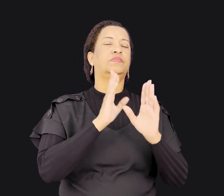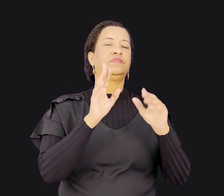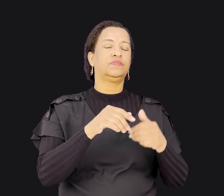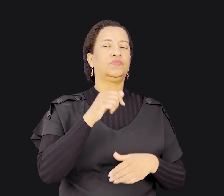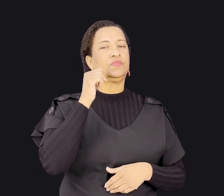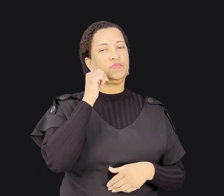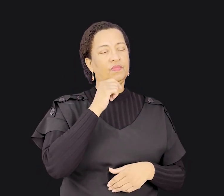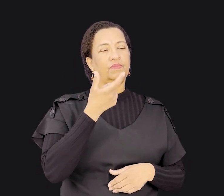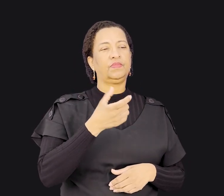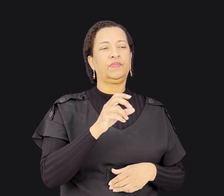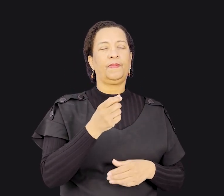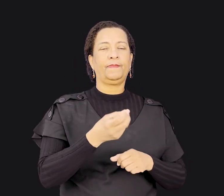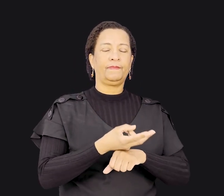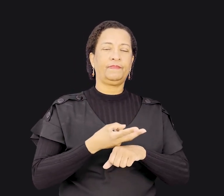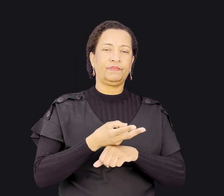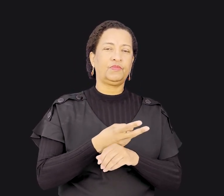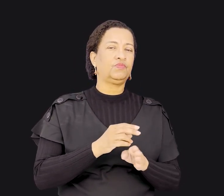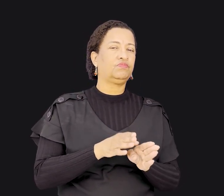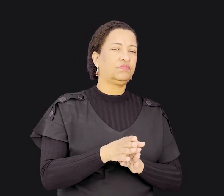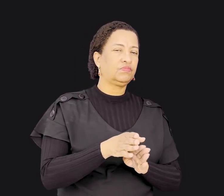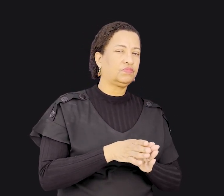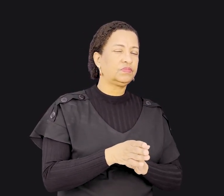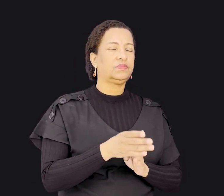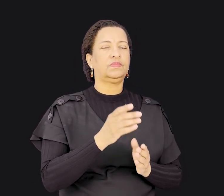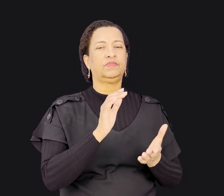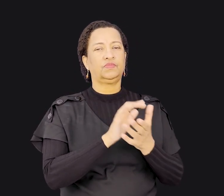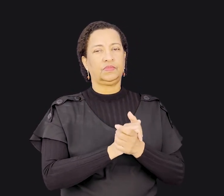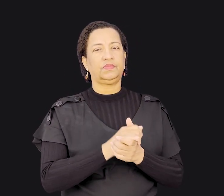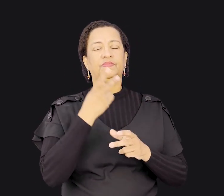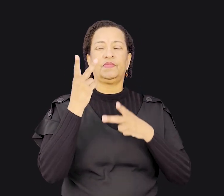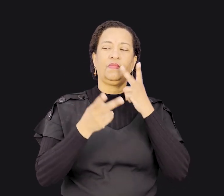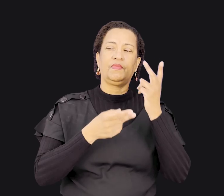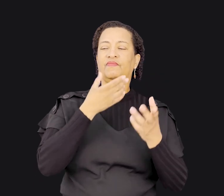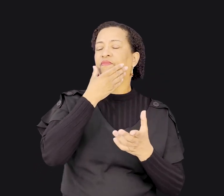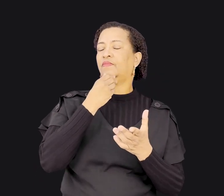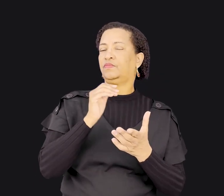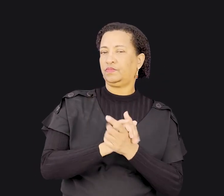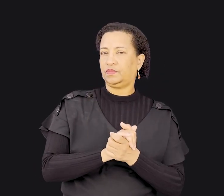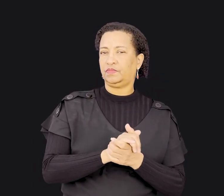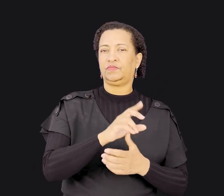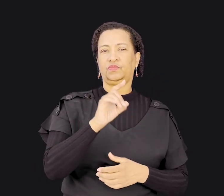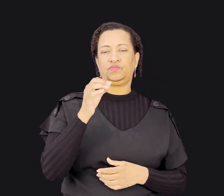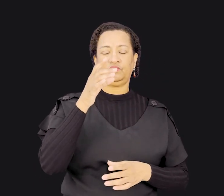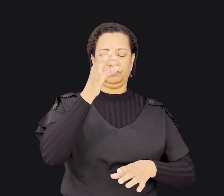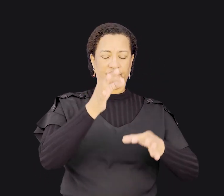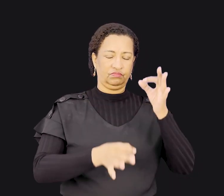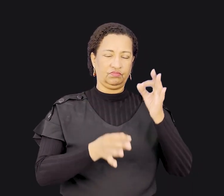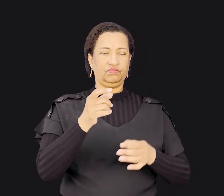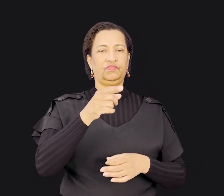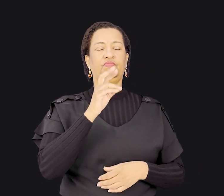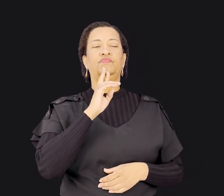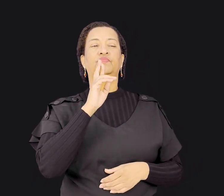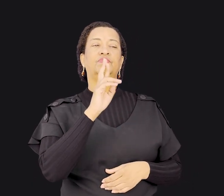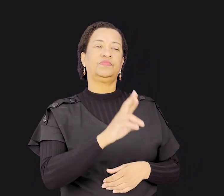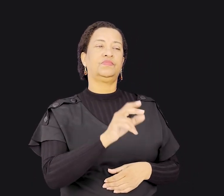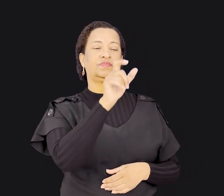busca aconselhamento para o seu casamento. Ela fala apenas sobre o marido. Um dia, no julgamento, você responderá pelo que você